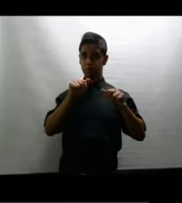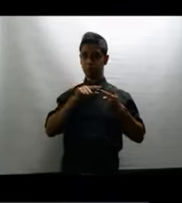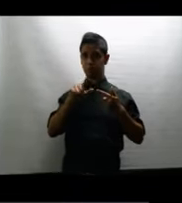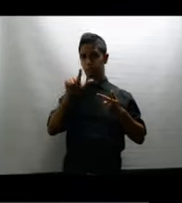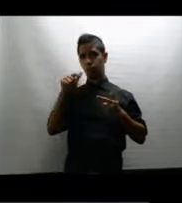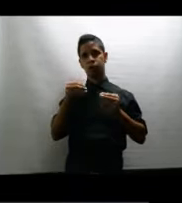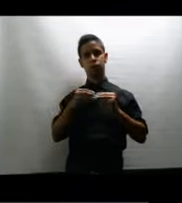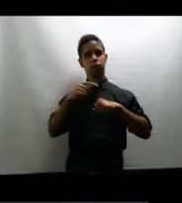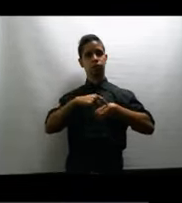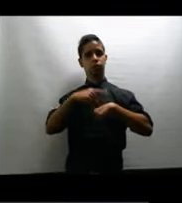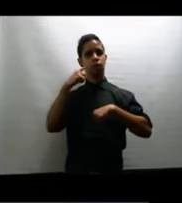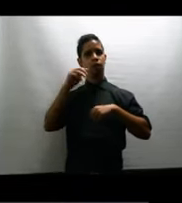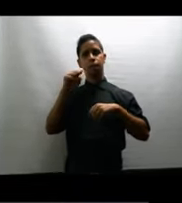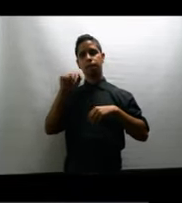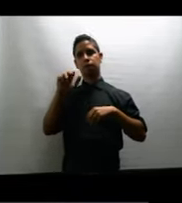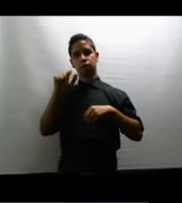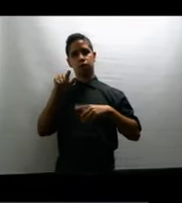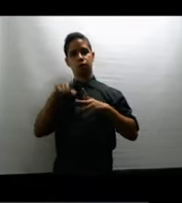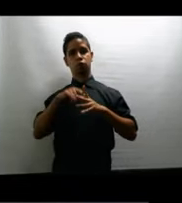maestría. Después de la maestría, de hecho.